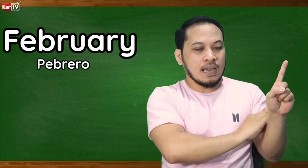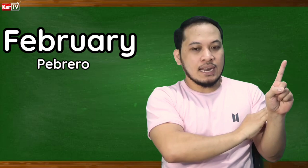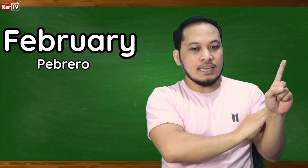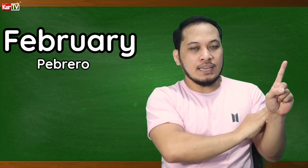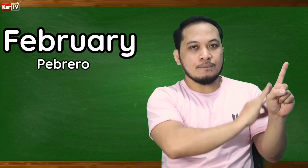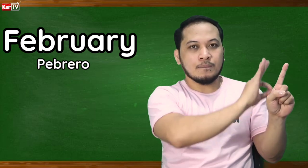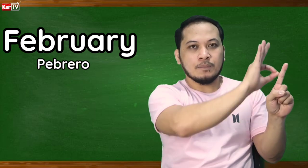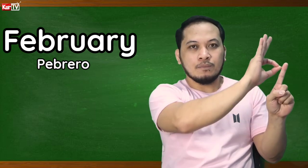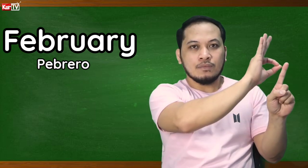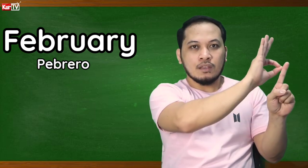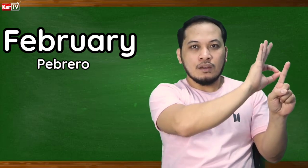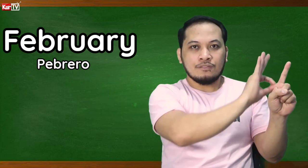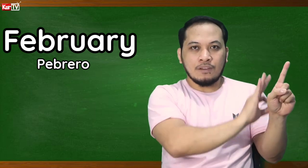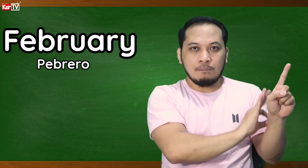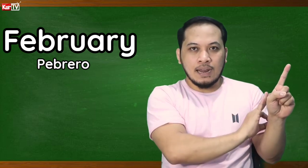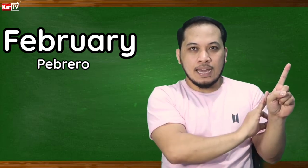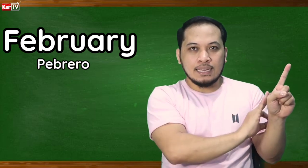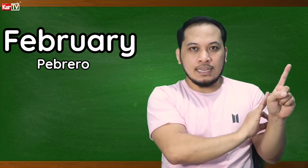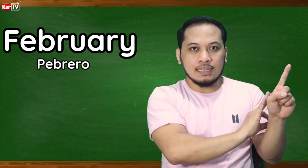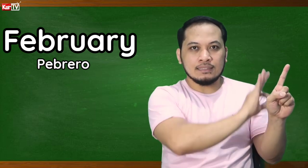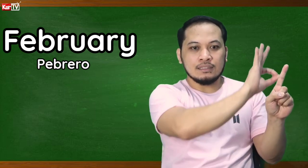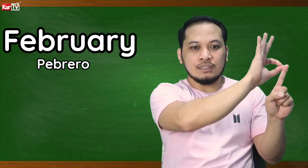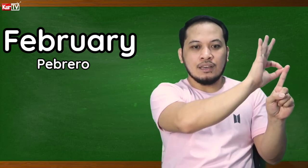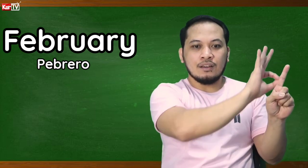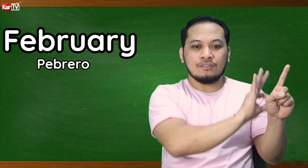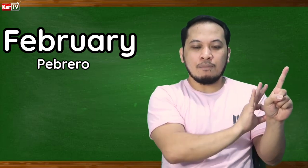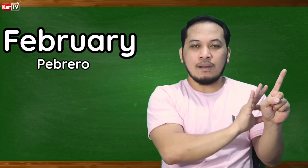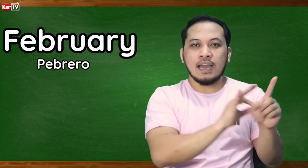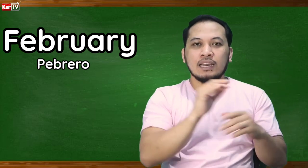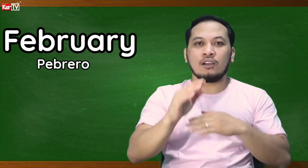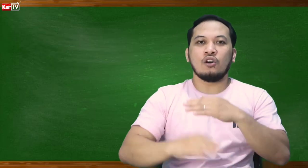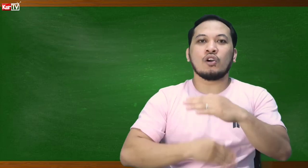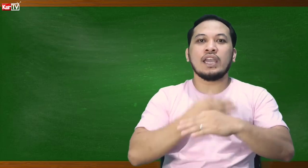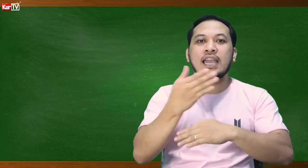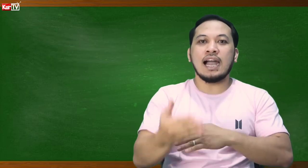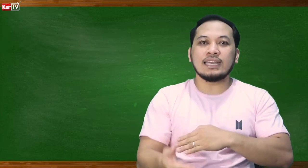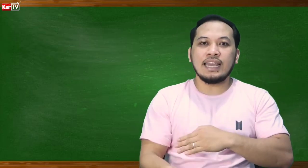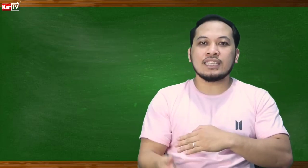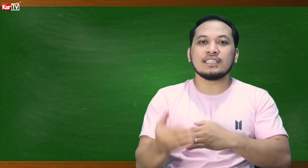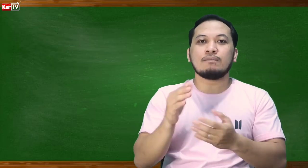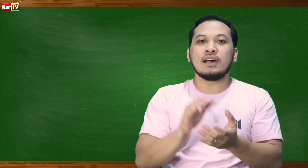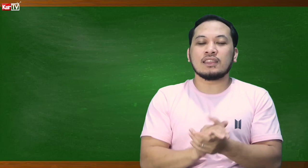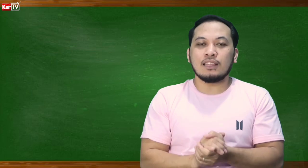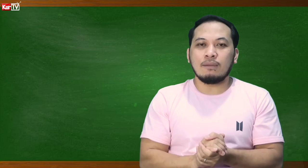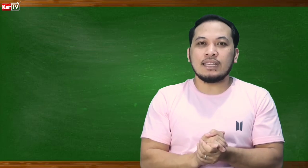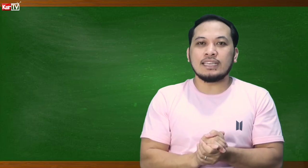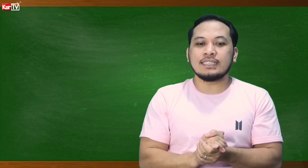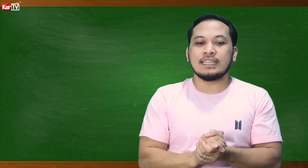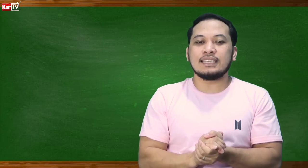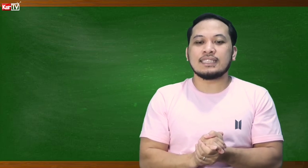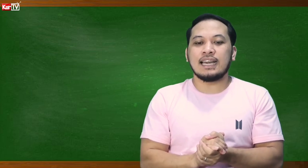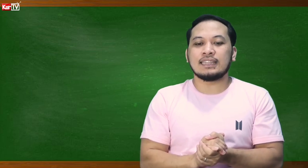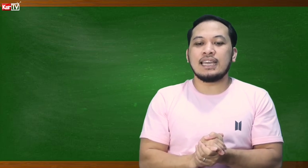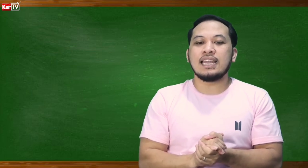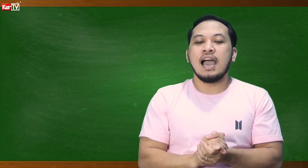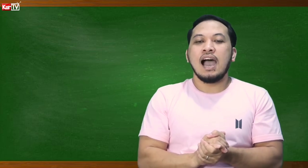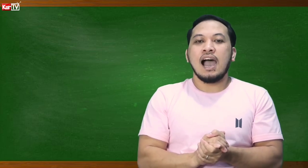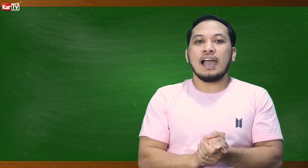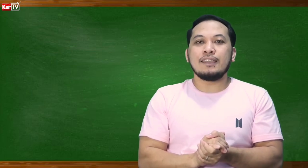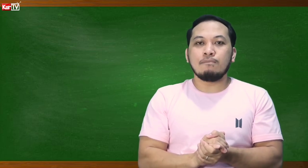February. February. February. Okay, ang next na month naman na isisenyas natin ay